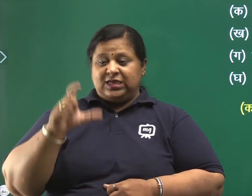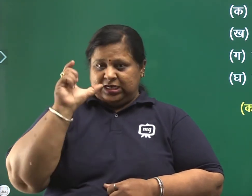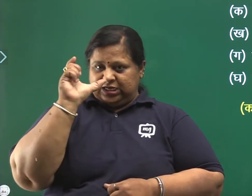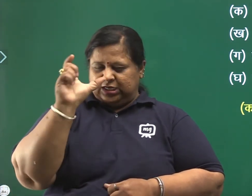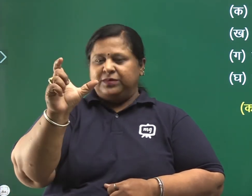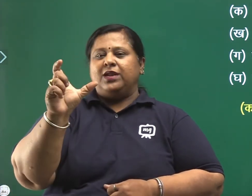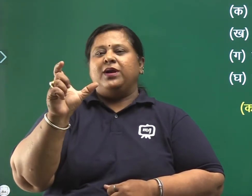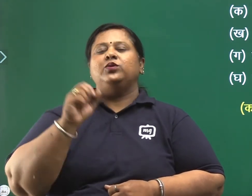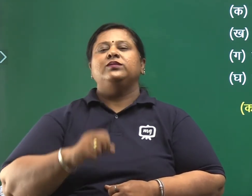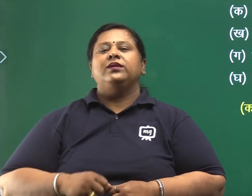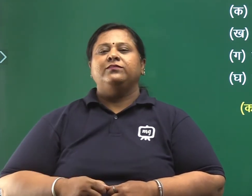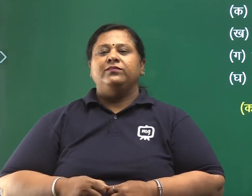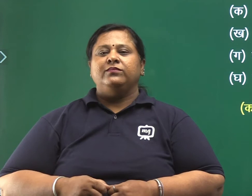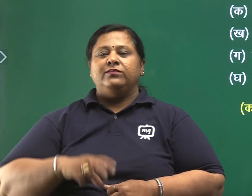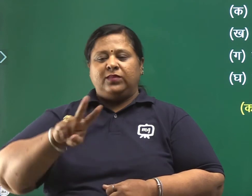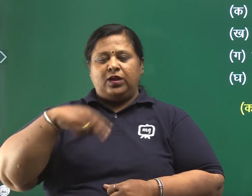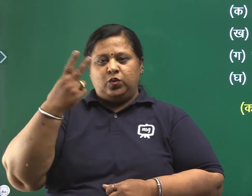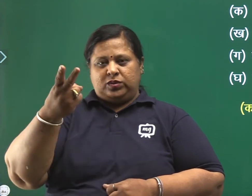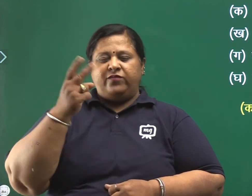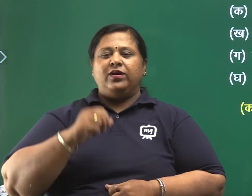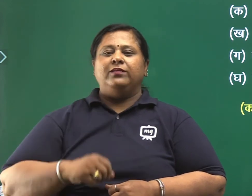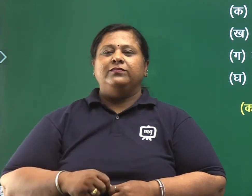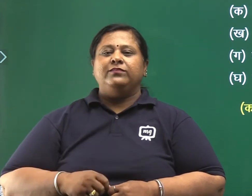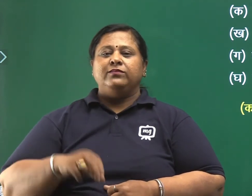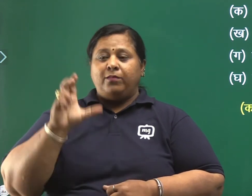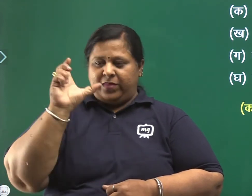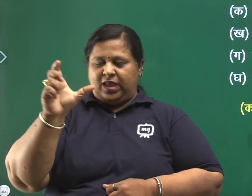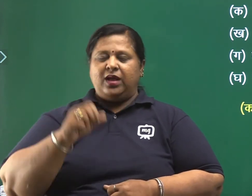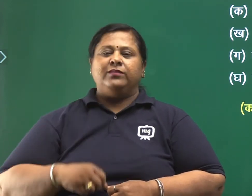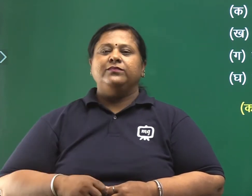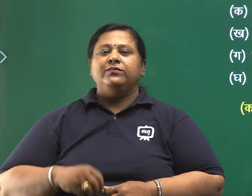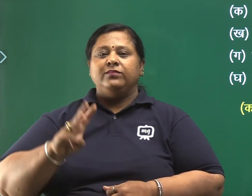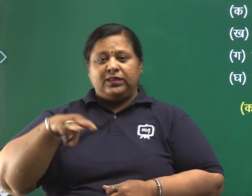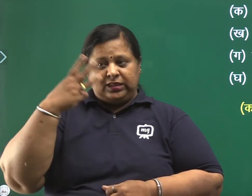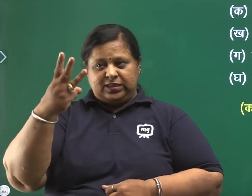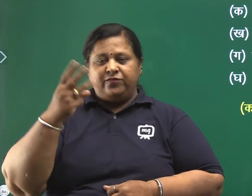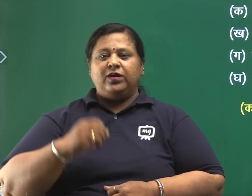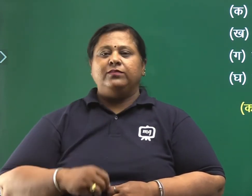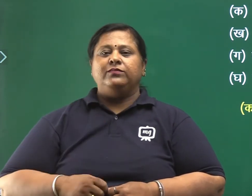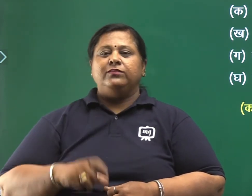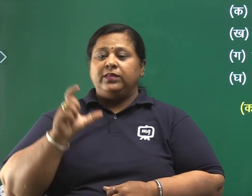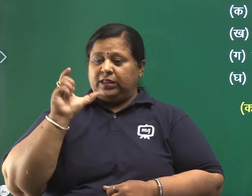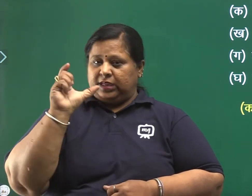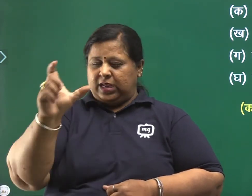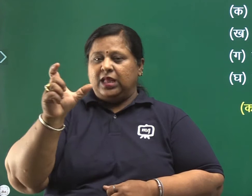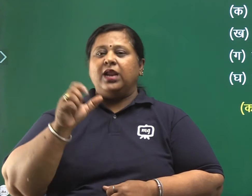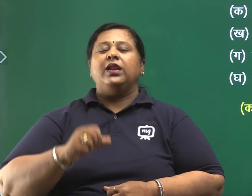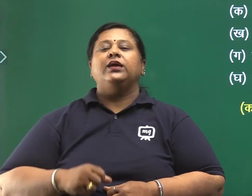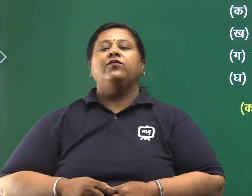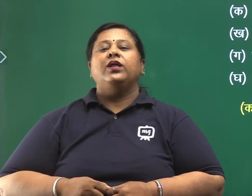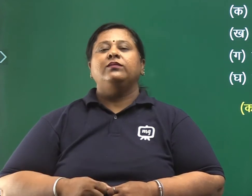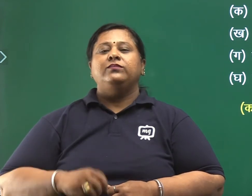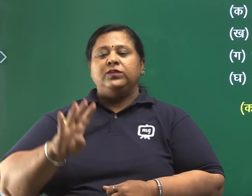शमशेर बहादुर सिंह, दूसरा विकल्प मीरा, तीसरा विकल्प केदारनाथ